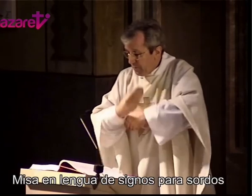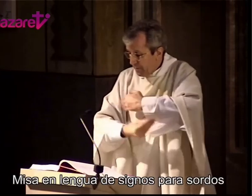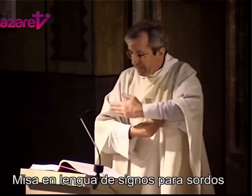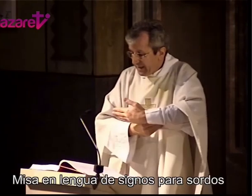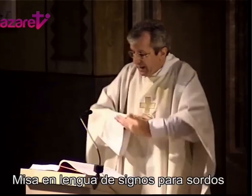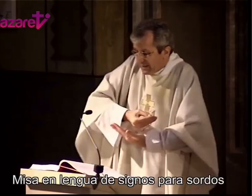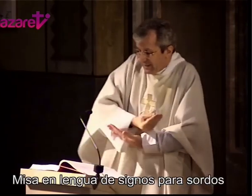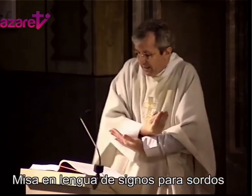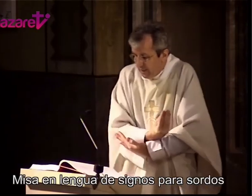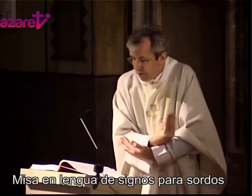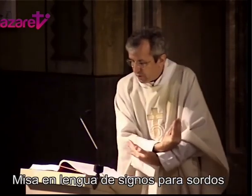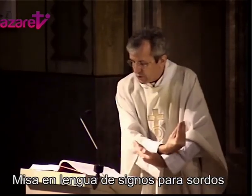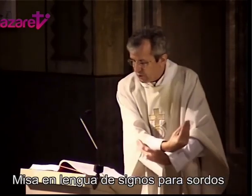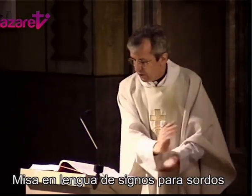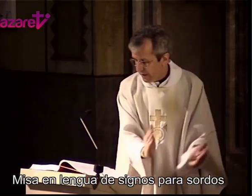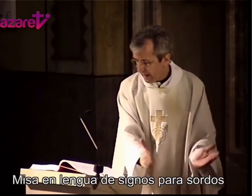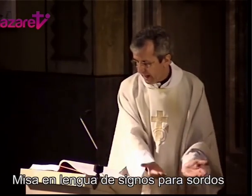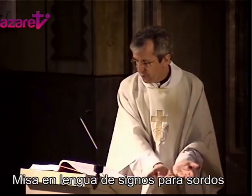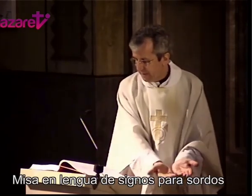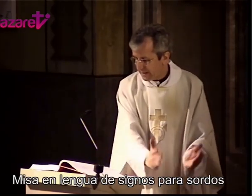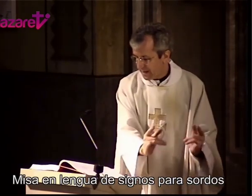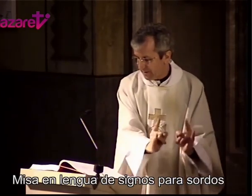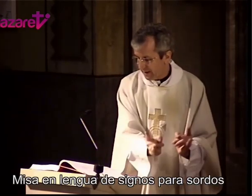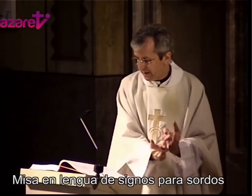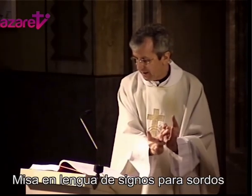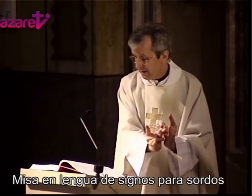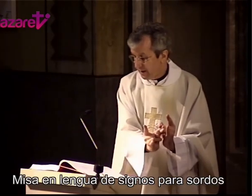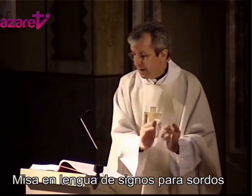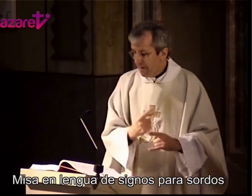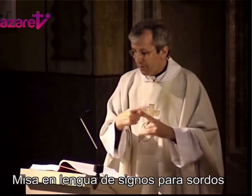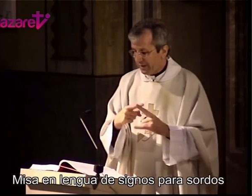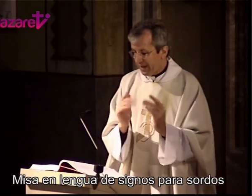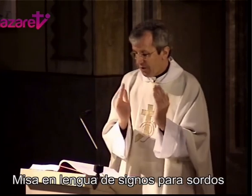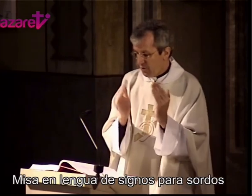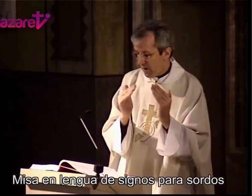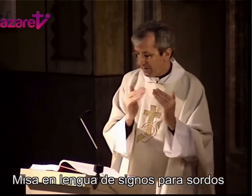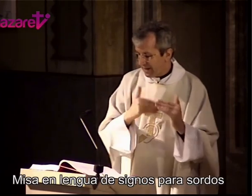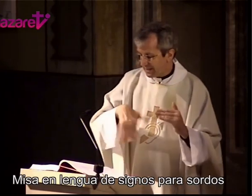en pañales y lo recostó en un pesebre, porque no había